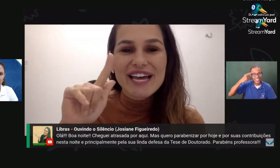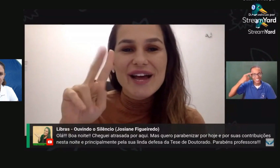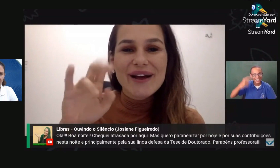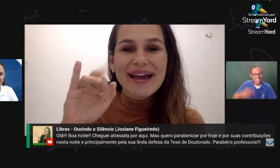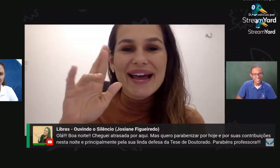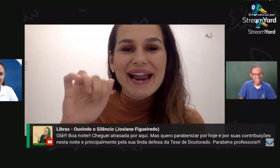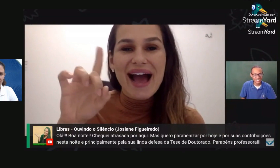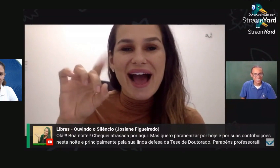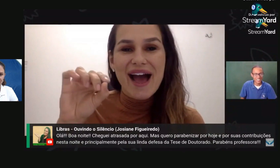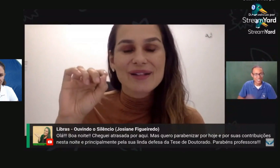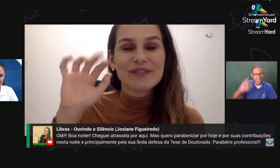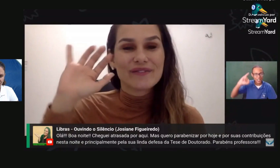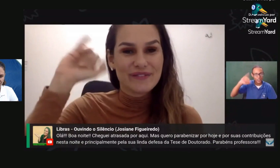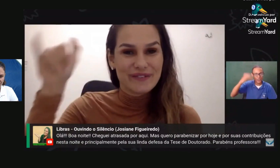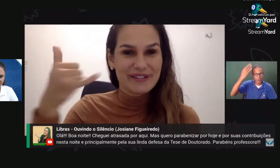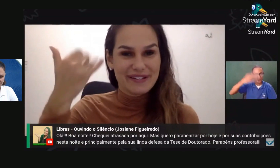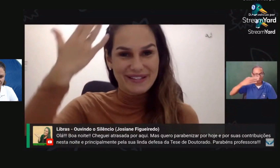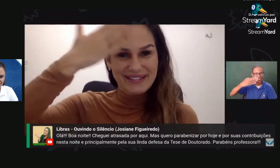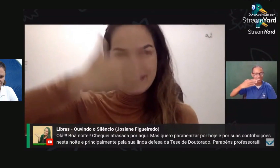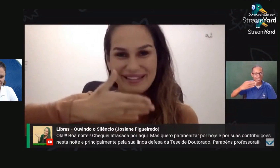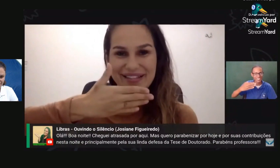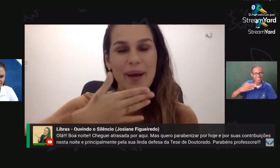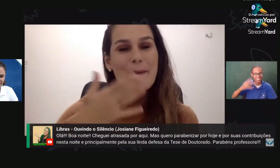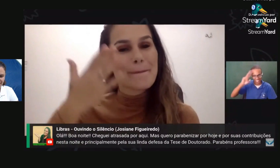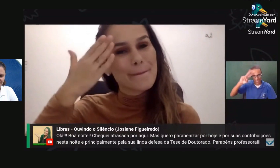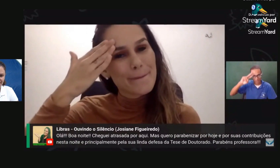sinal da Josiane.